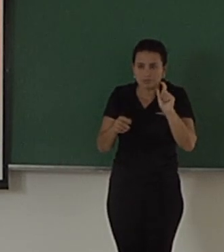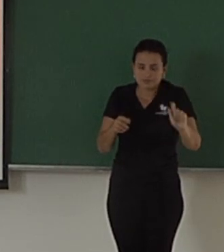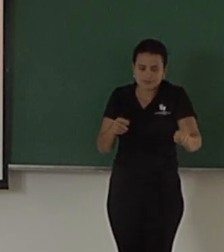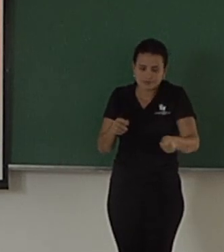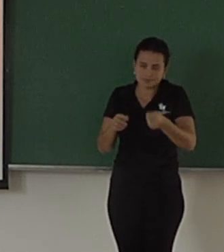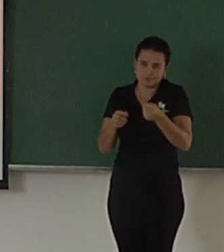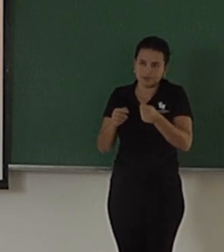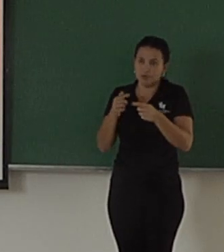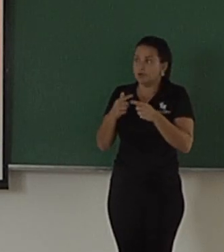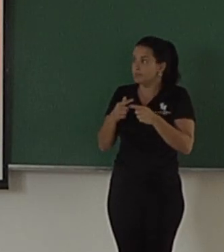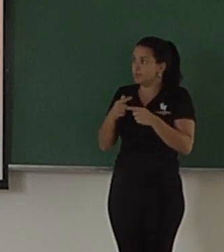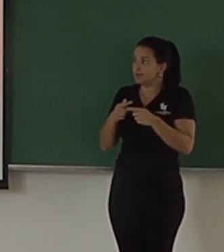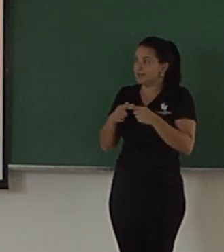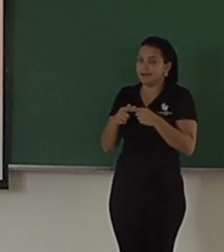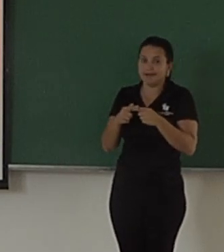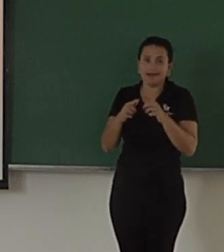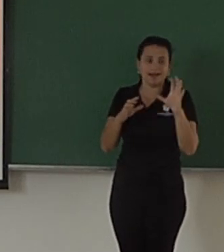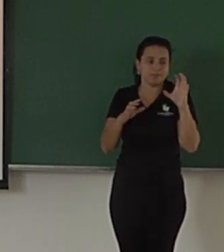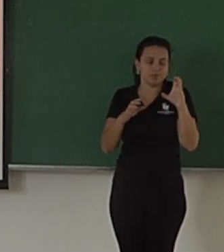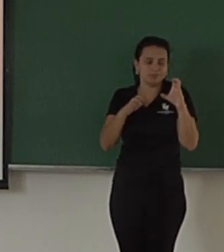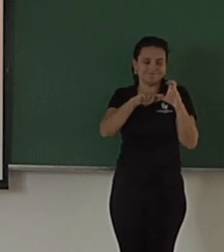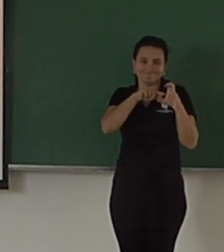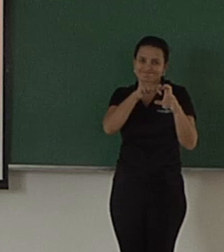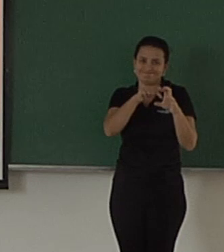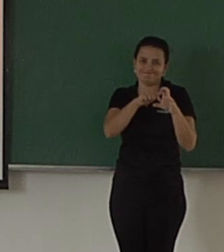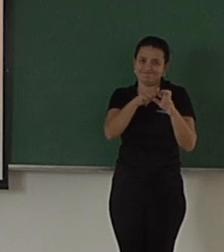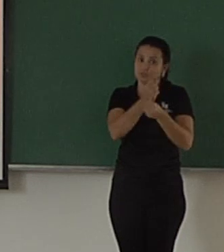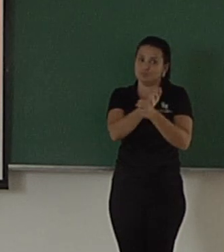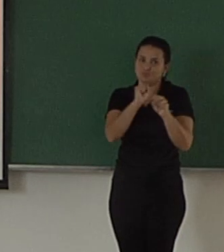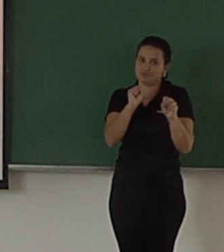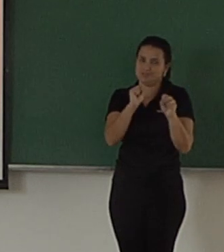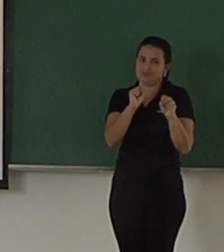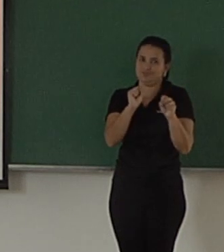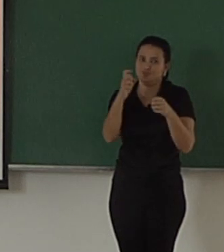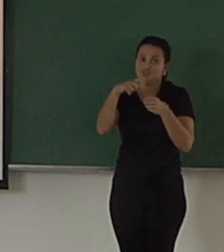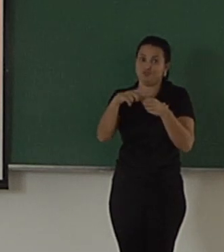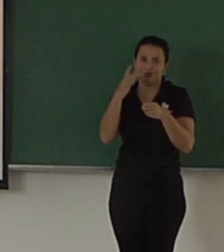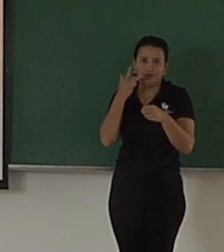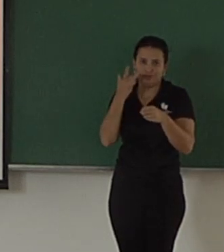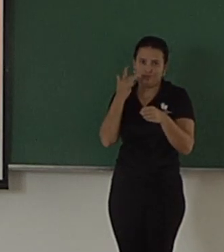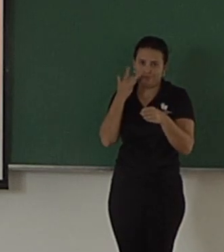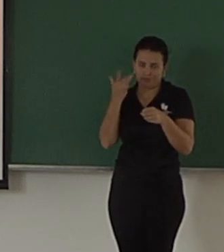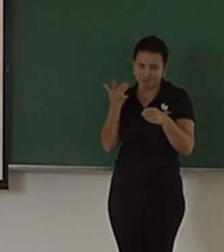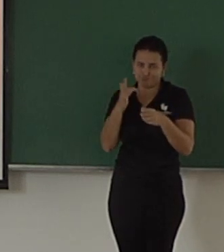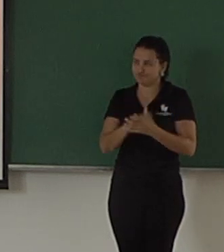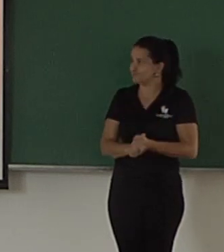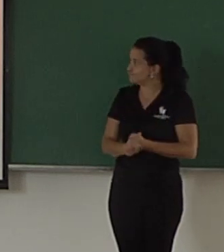nessa condição, se a mão engarra, a pessoa não tem capacidade laborativa assim, muito reduzida, muito